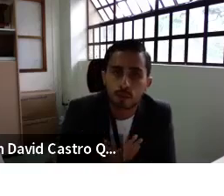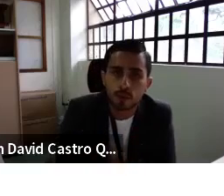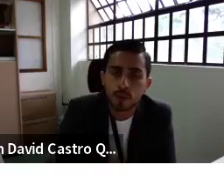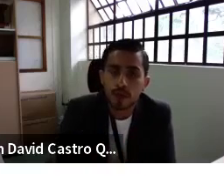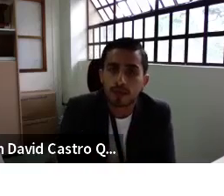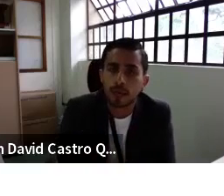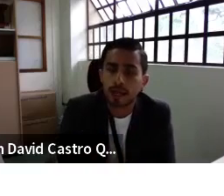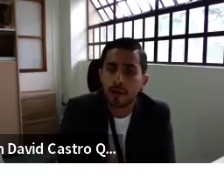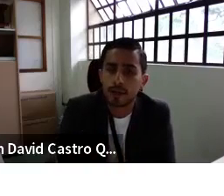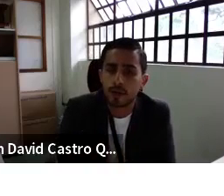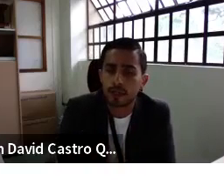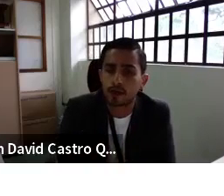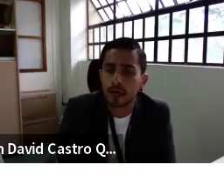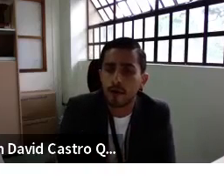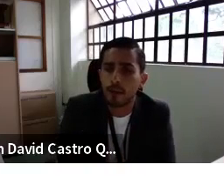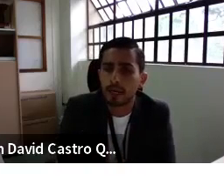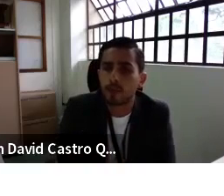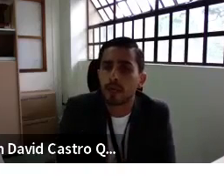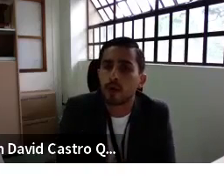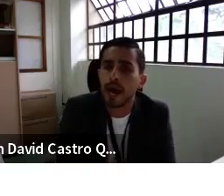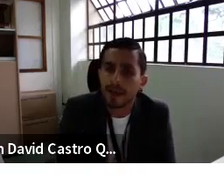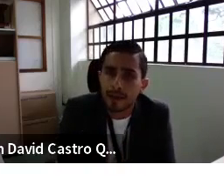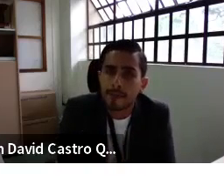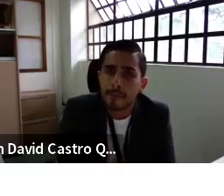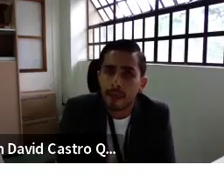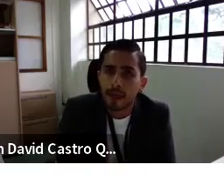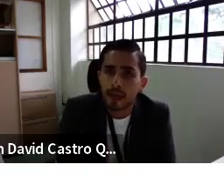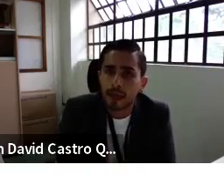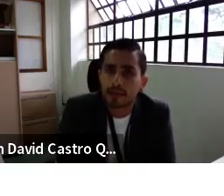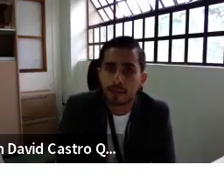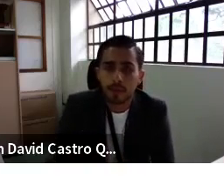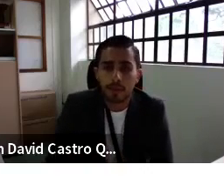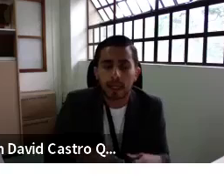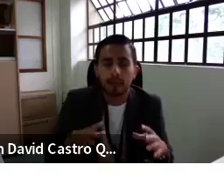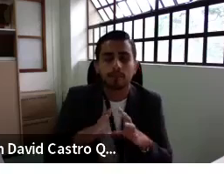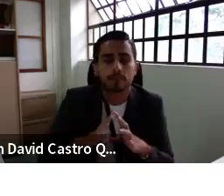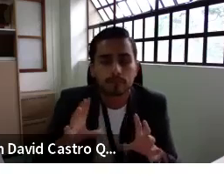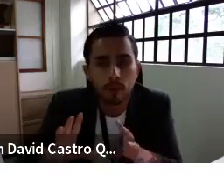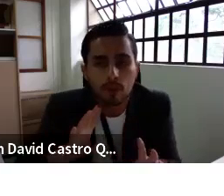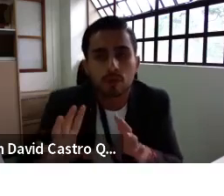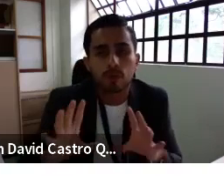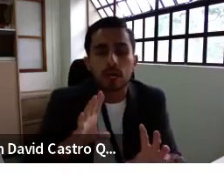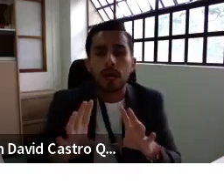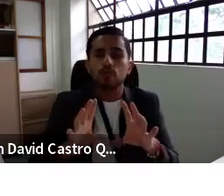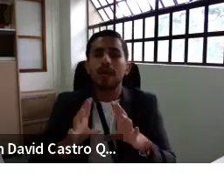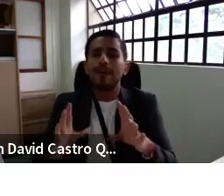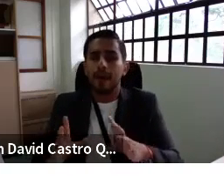mucho de verdad haberse conectado a estar acompañándome hoy aquí simplemente para que nos hagamos una idea